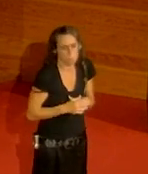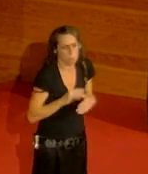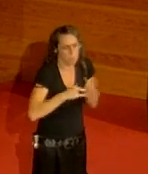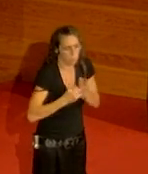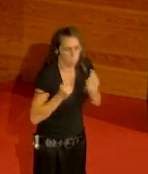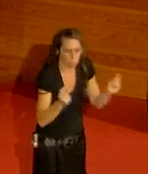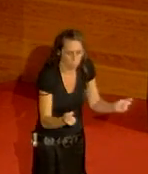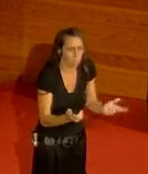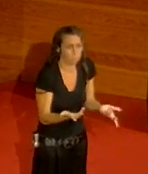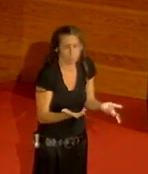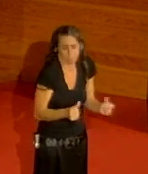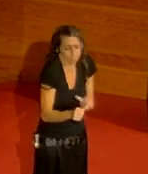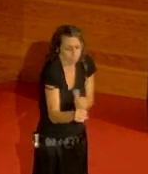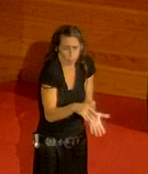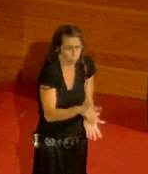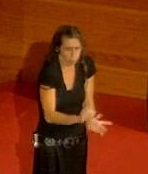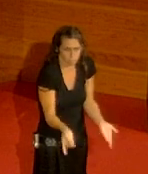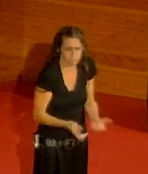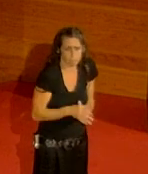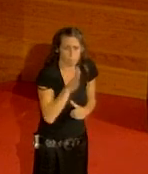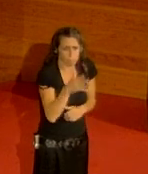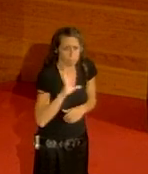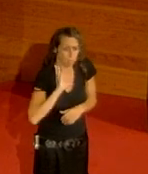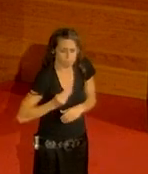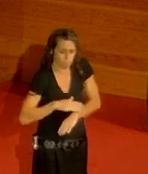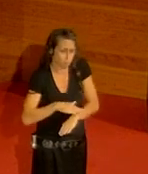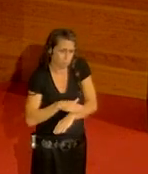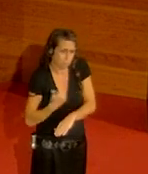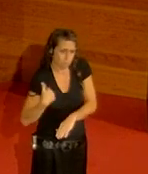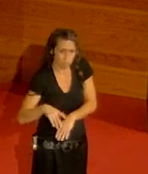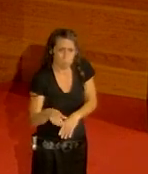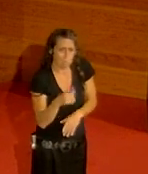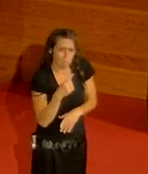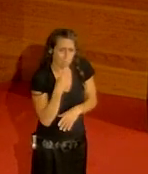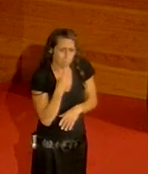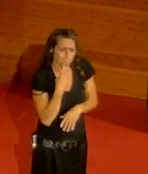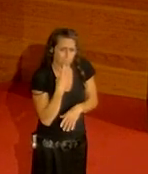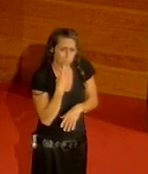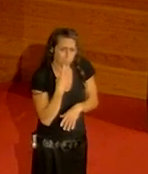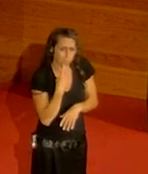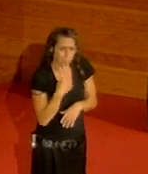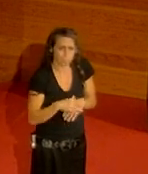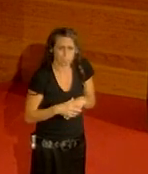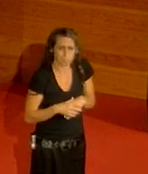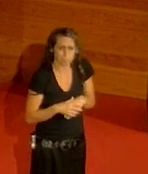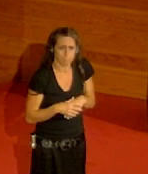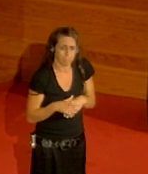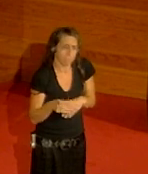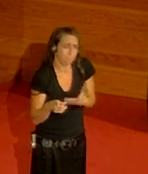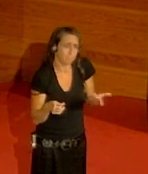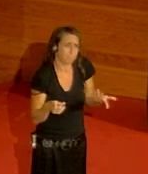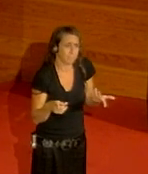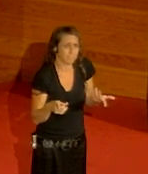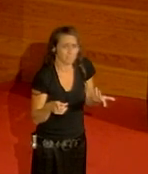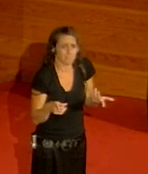no va a ocurrir los palestinos el propio gobierno palestino también es su defensa es